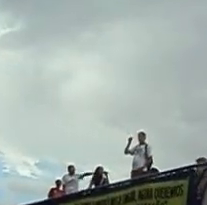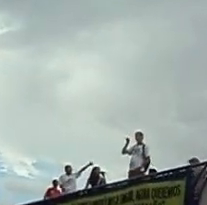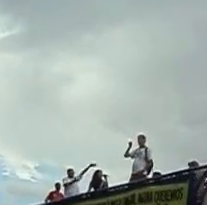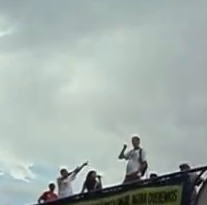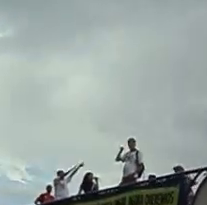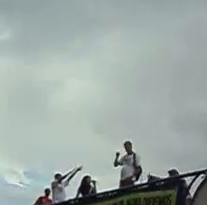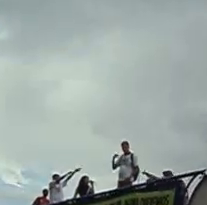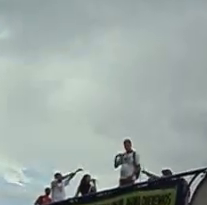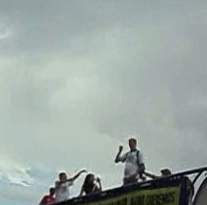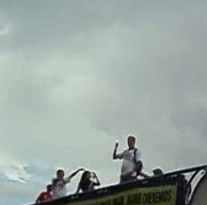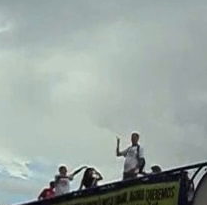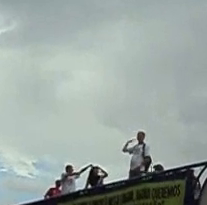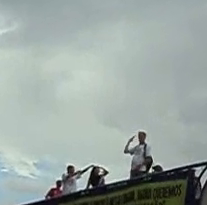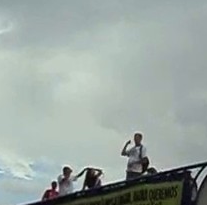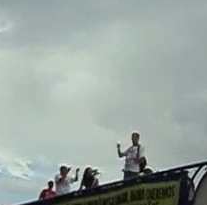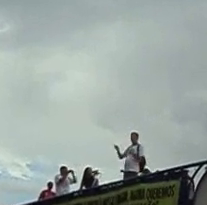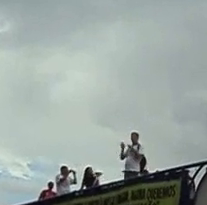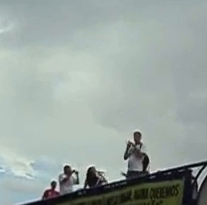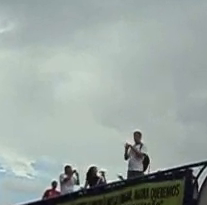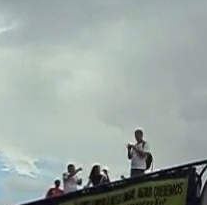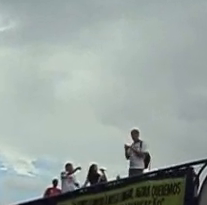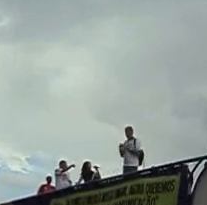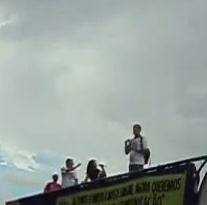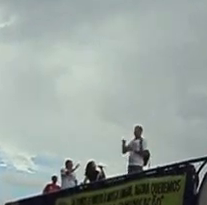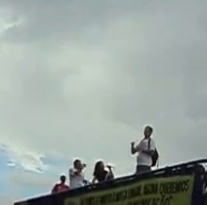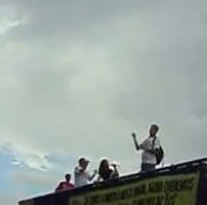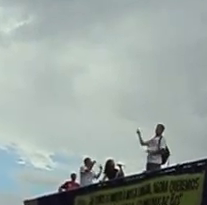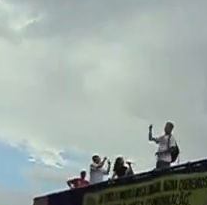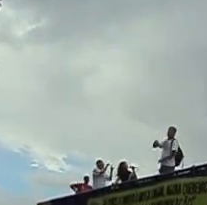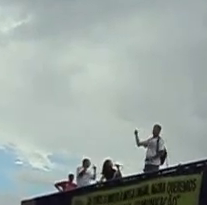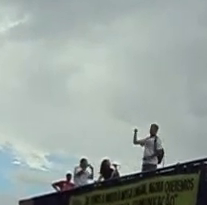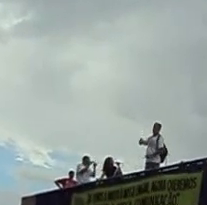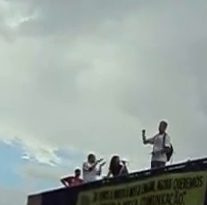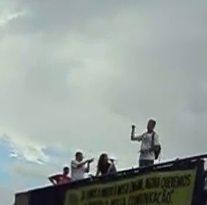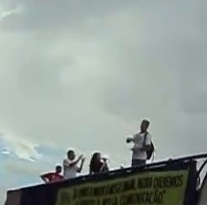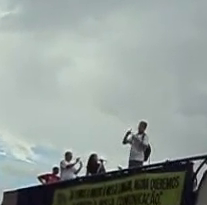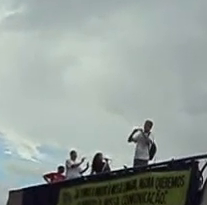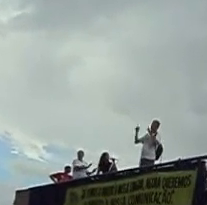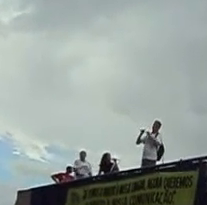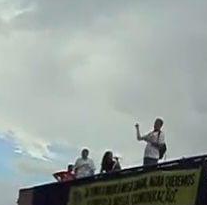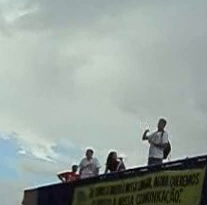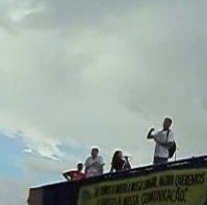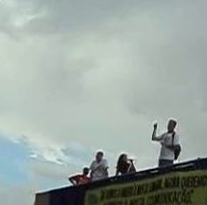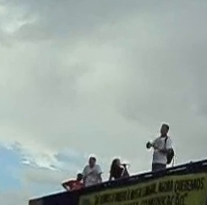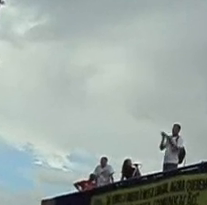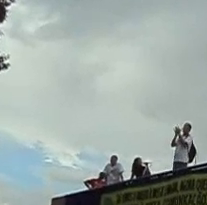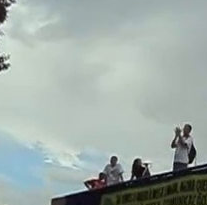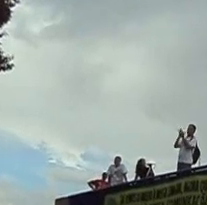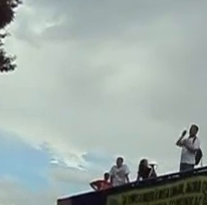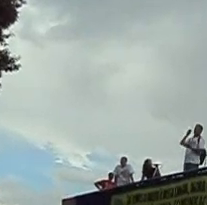sinal. Meu nome é Antônio. Eu já fui presidente da FENEI e eu sempre vim a